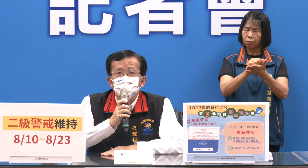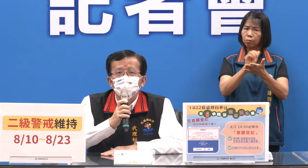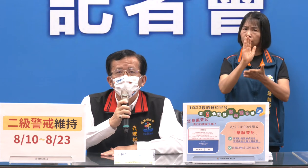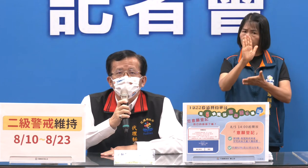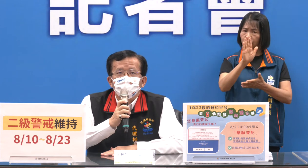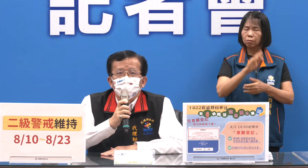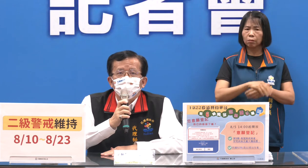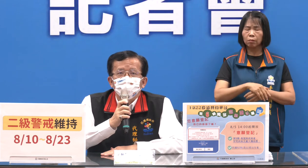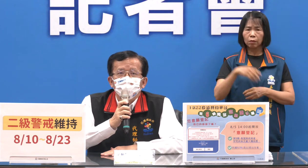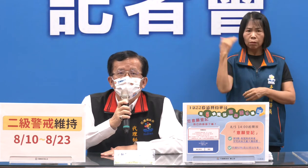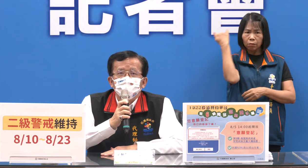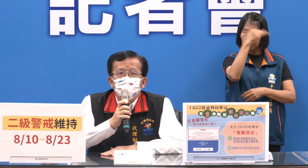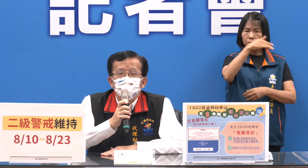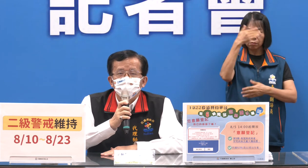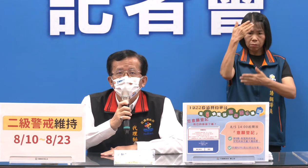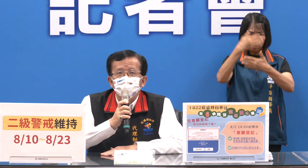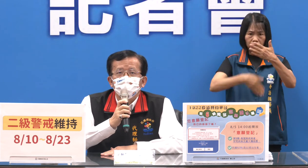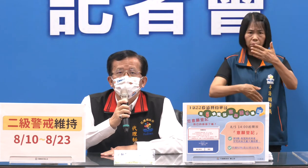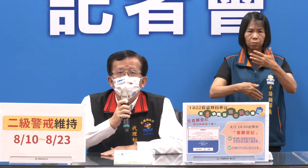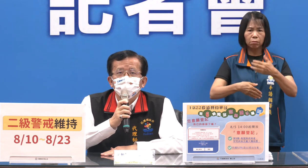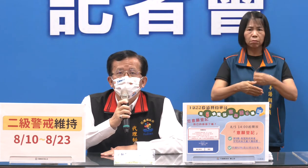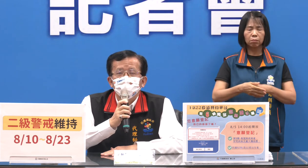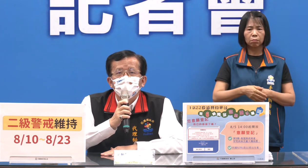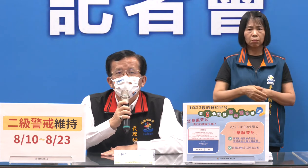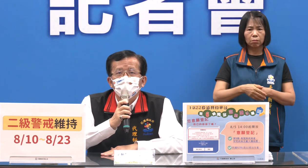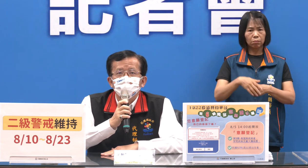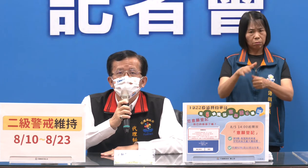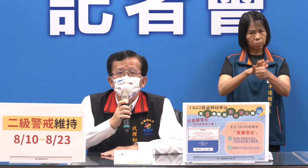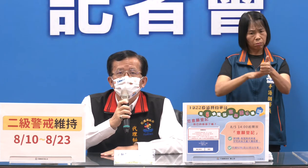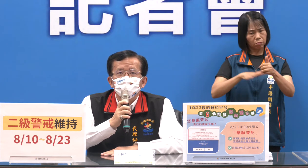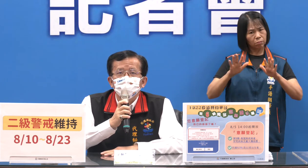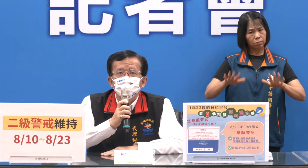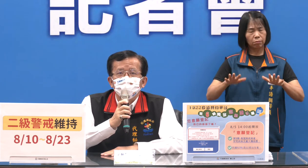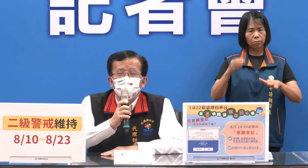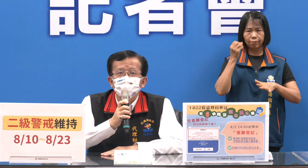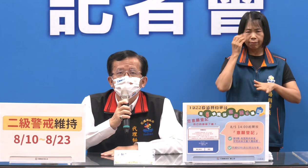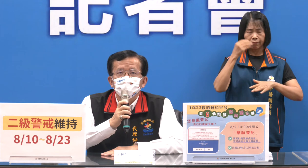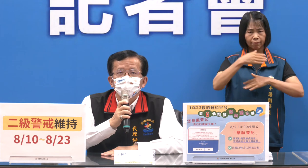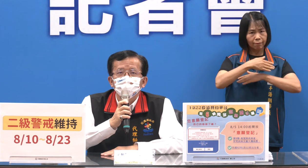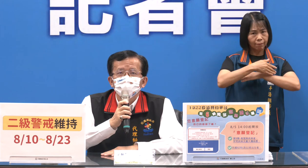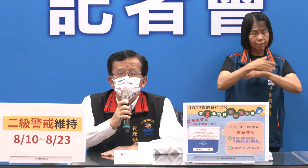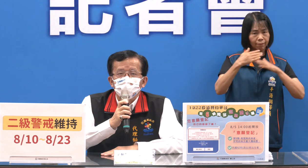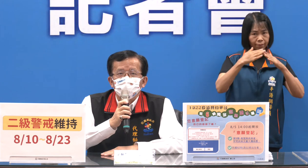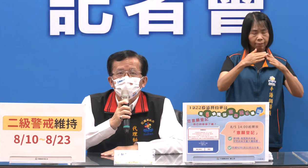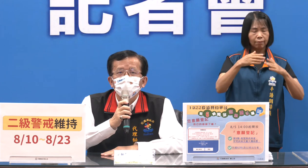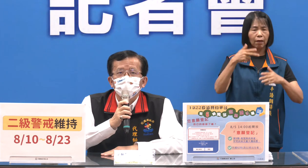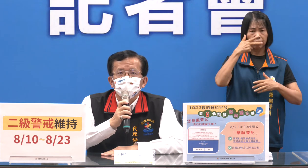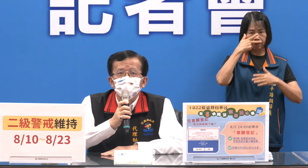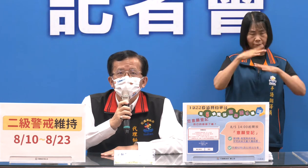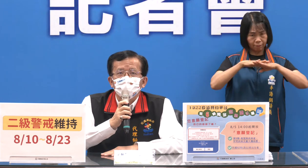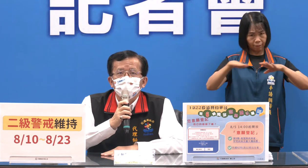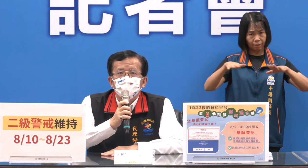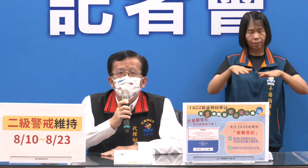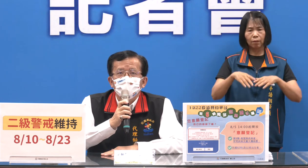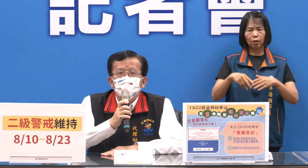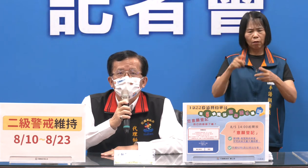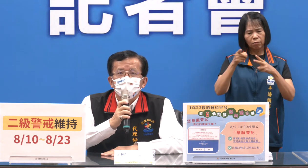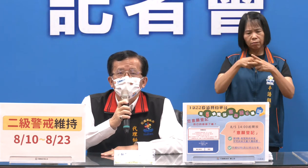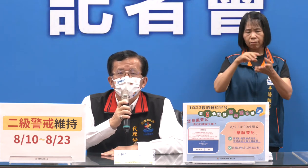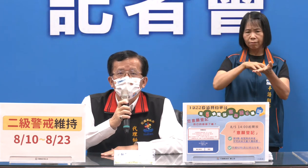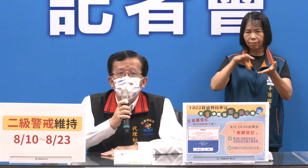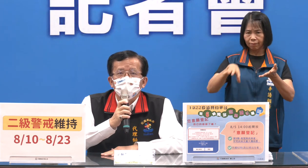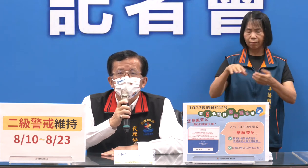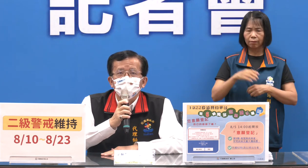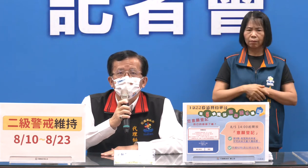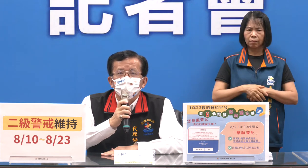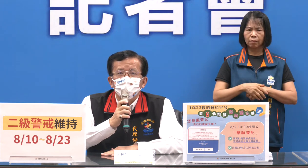突然间锐减，那造成现在花莲市跟吉安乡所有的诊所在